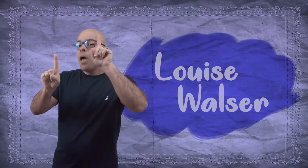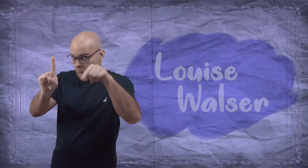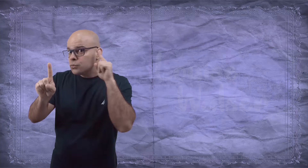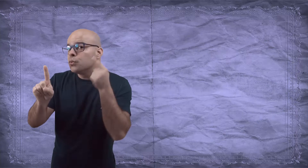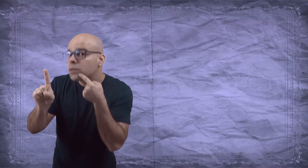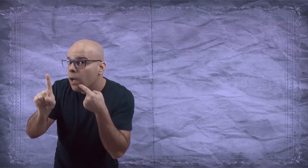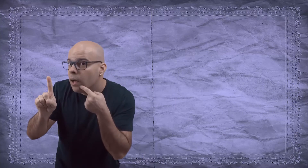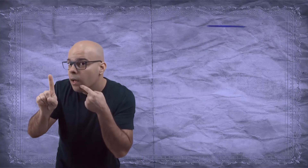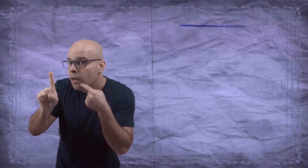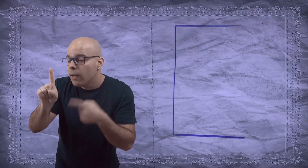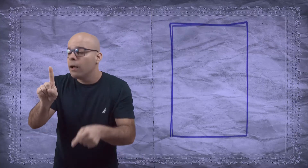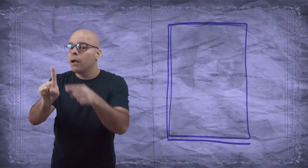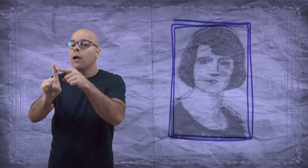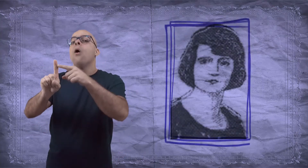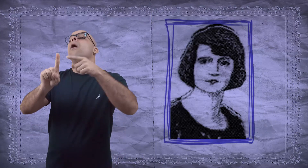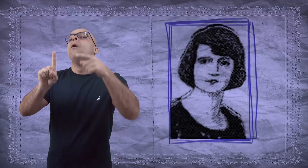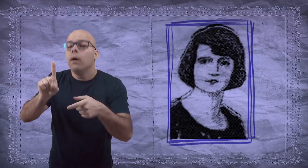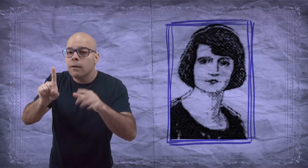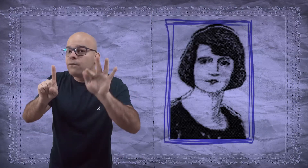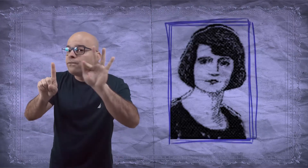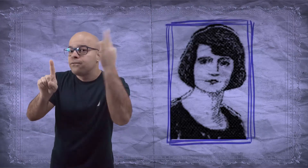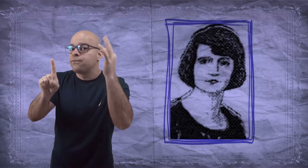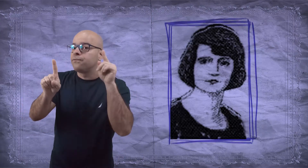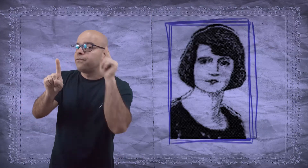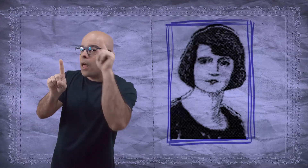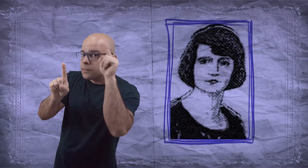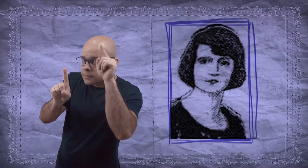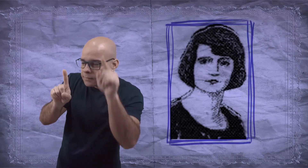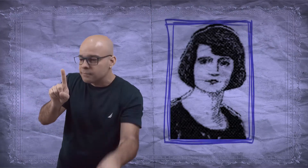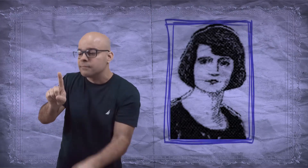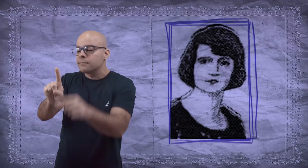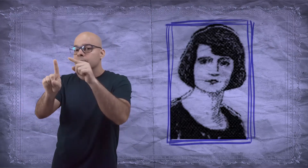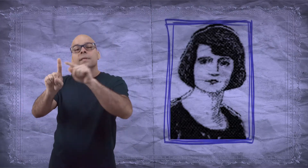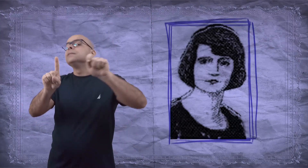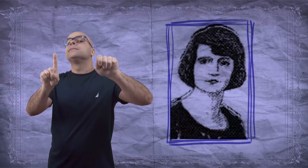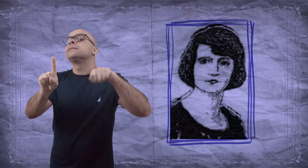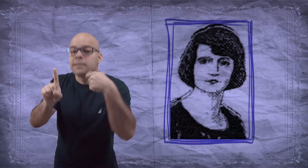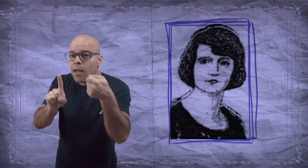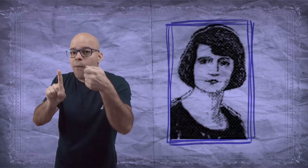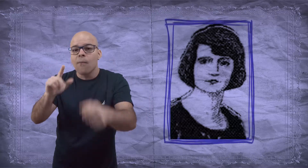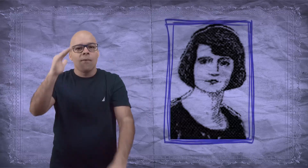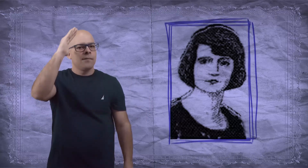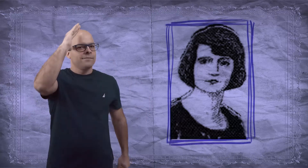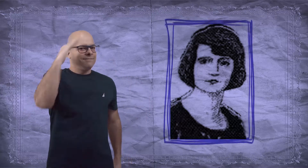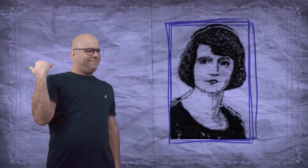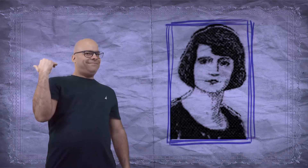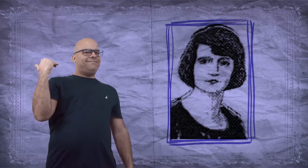Ela era surda e ela morava na França. Este é o sinal dela em língua de